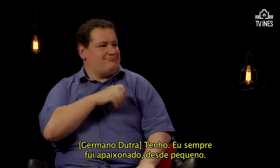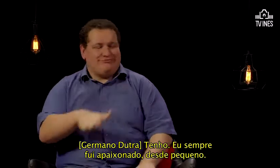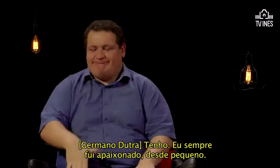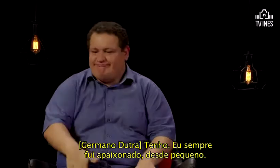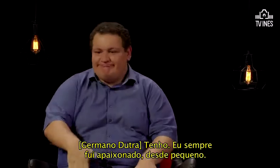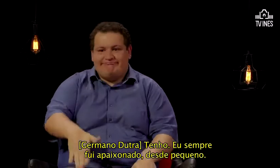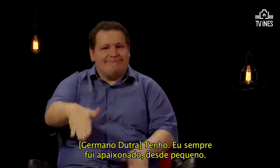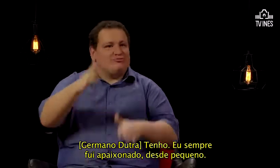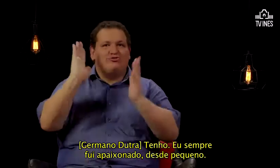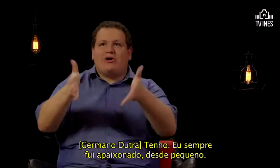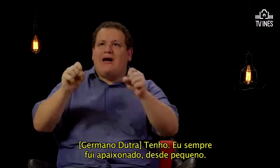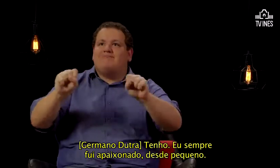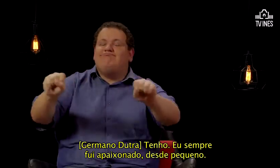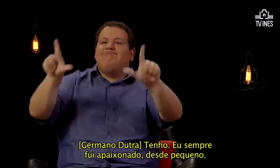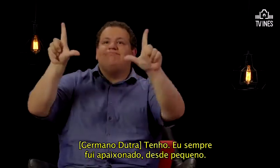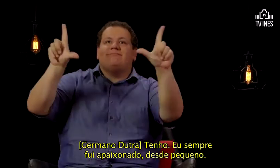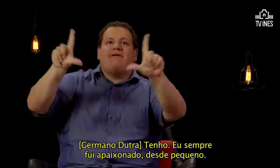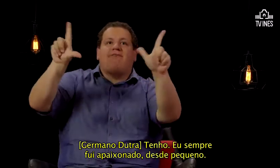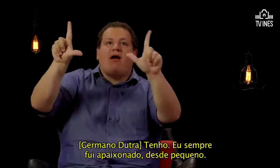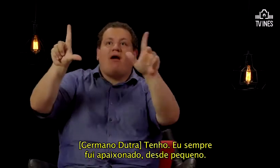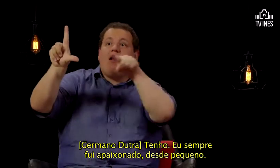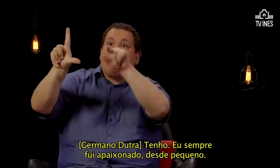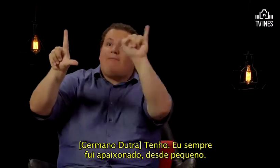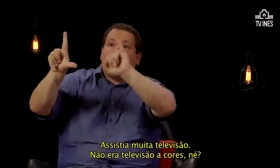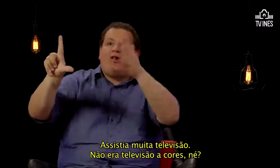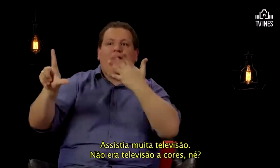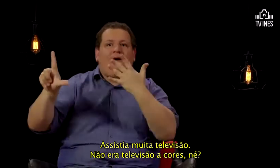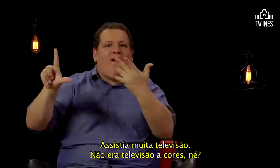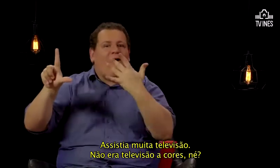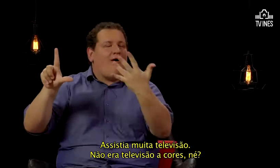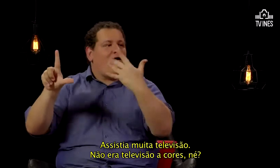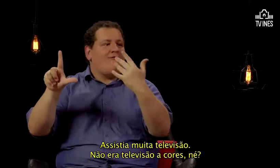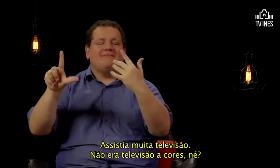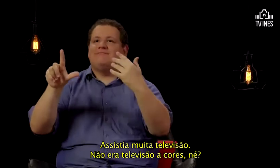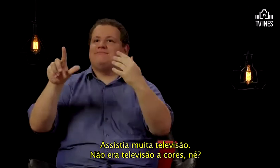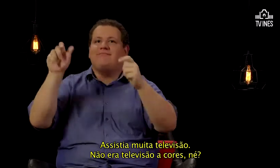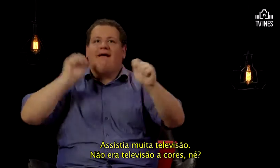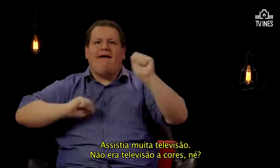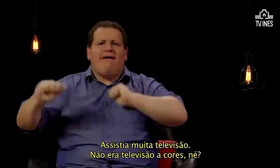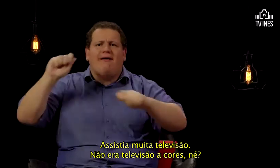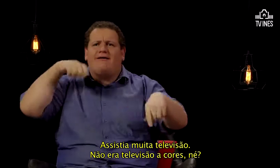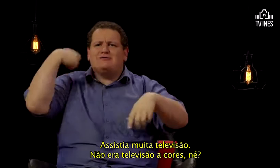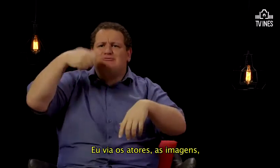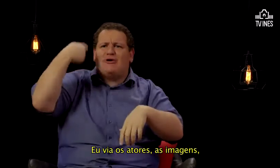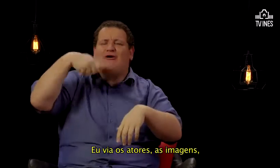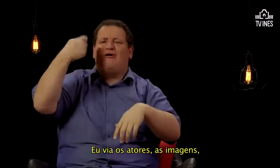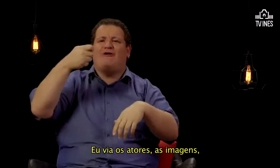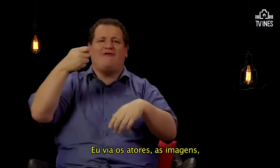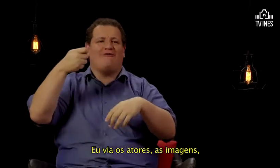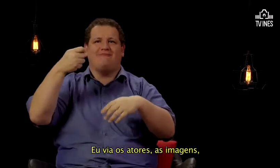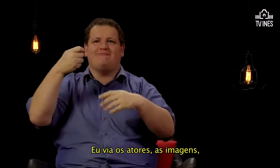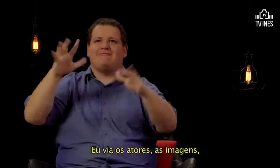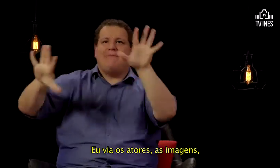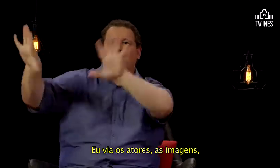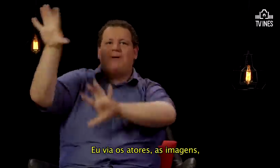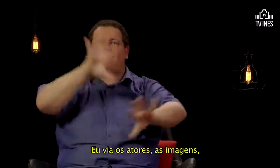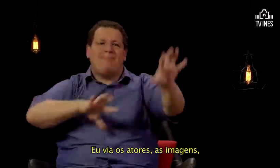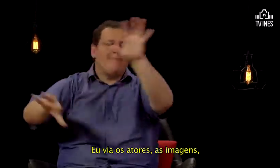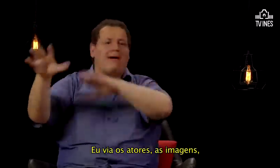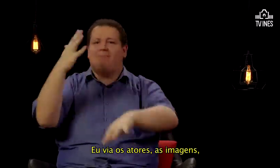Eu sempre fui apaixonado, desde pequeno. Assistia muito a televisão. Era televisão em cores, né? Eu via os atores, as